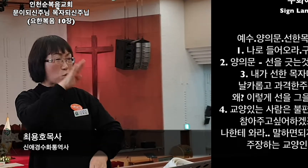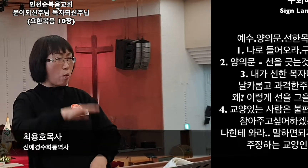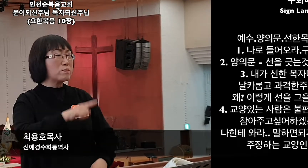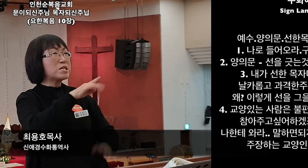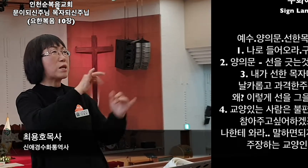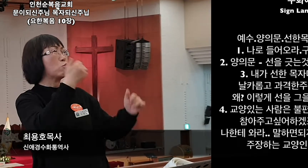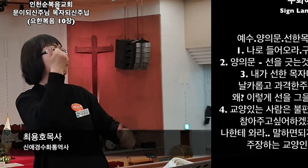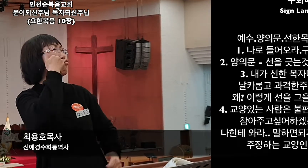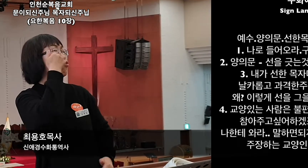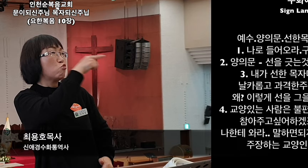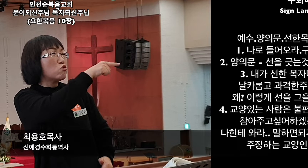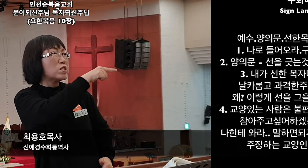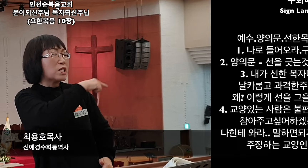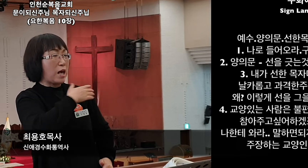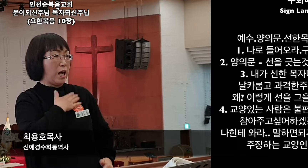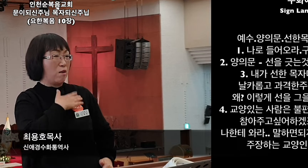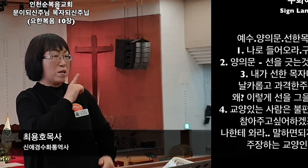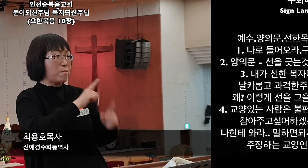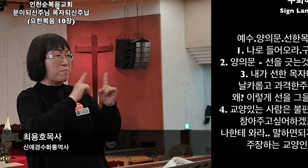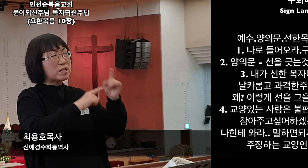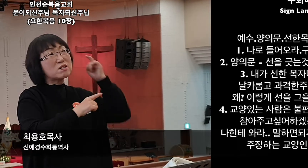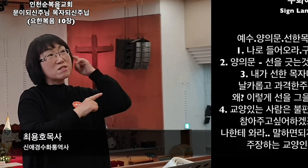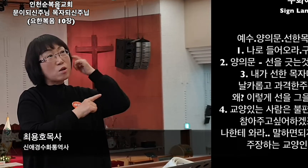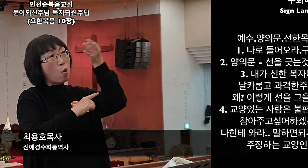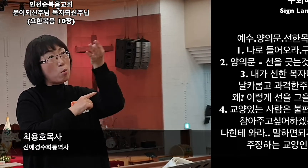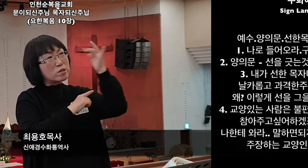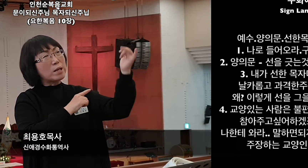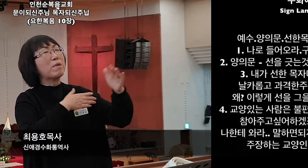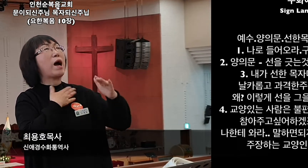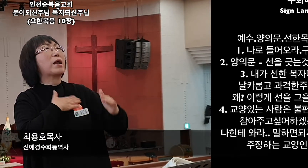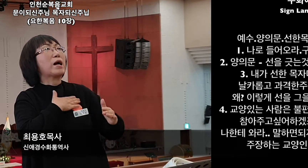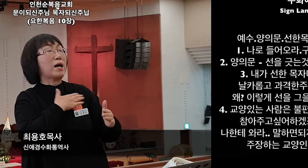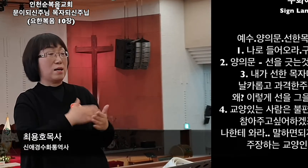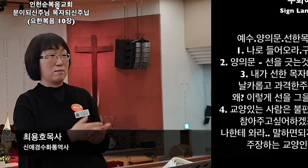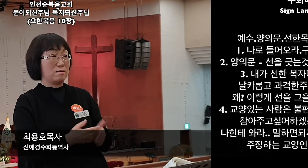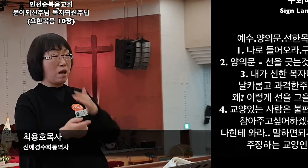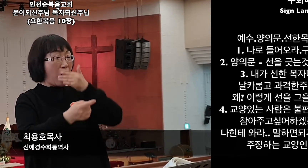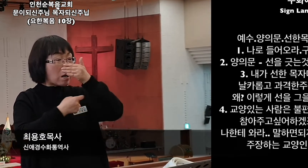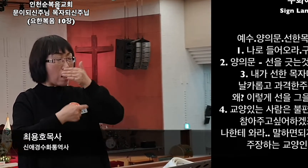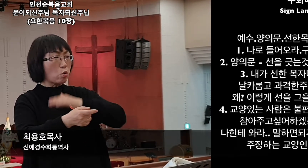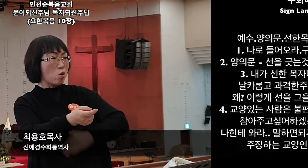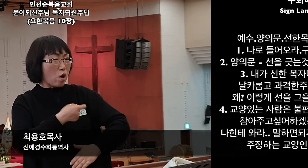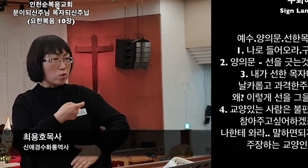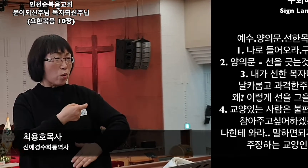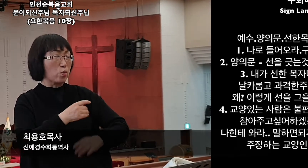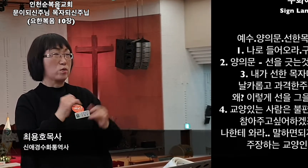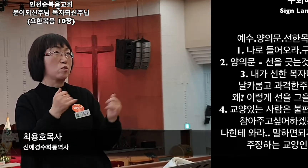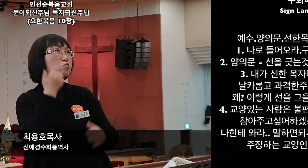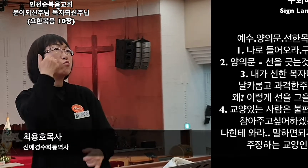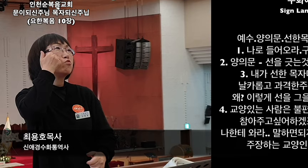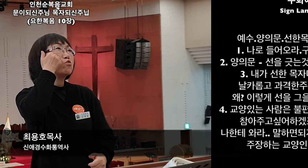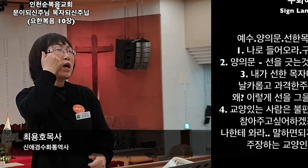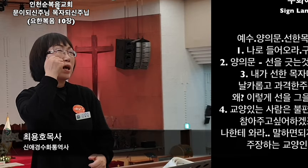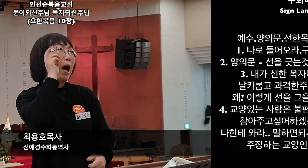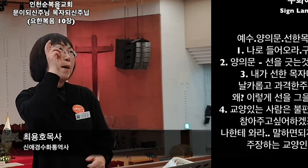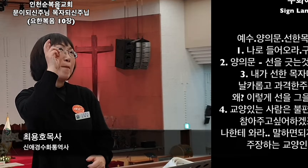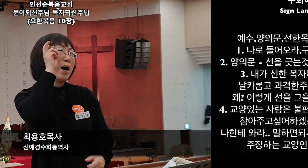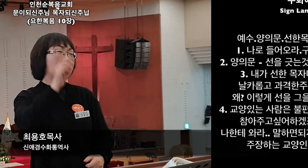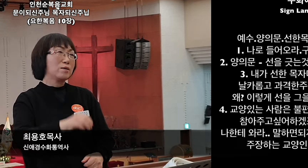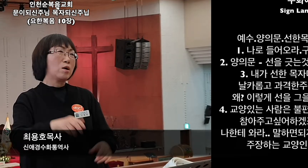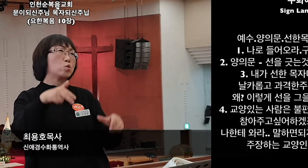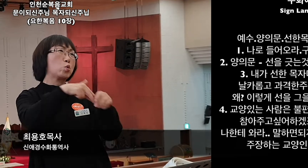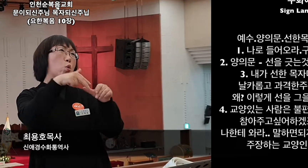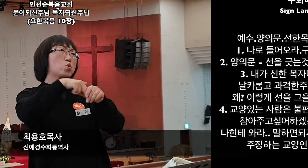사람들이 누군지 우리는 그리고 이 말씀을 듣는 사람들은 압니다. 이 강도와 절도, 이 도둑들은 누굽니까? 아마도